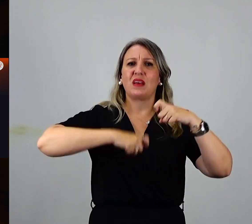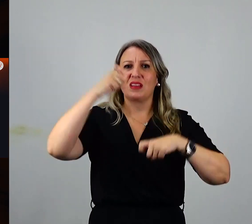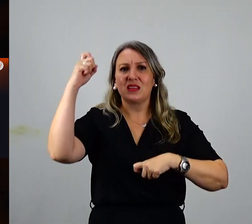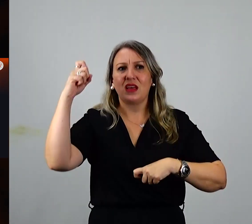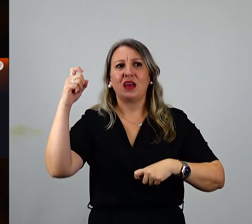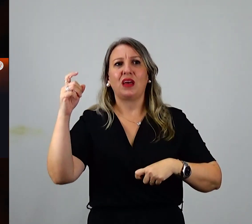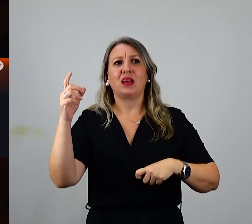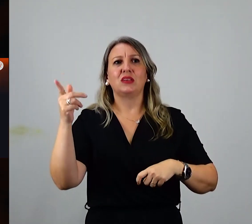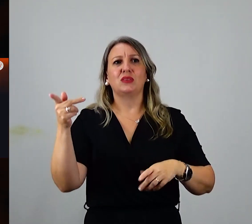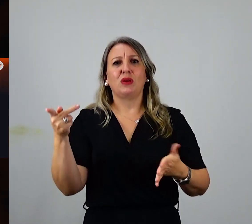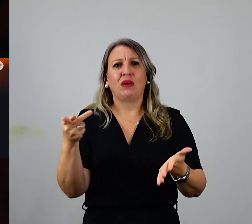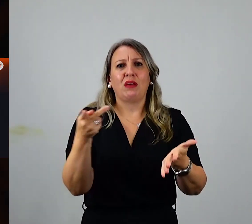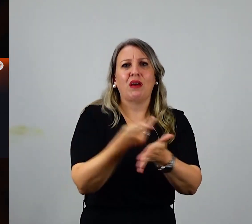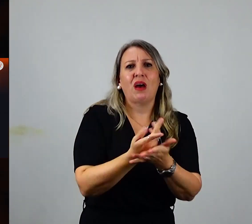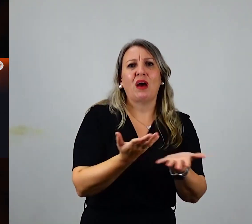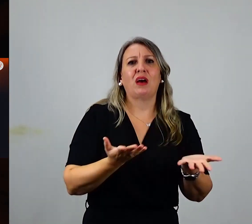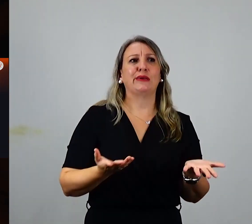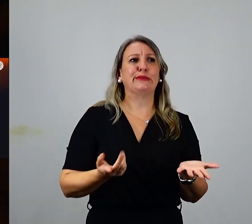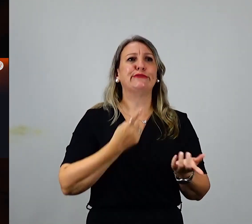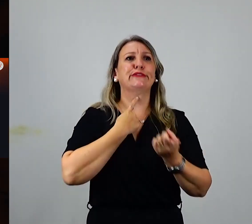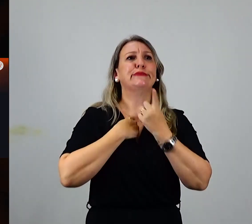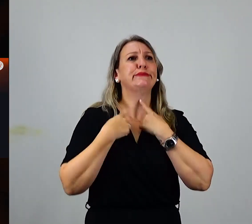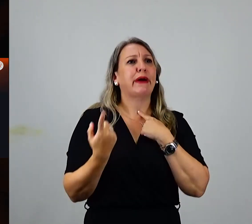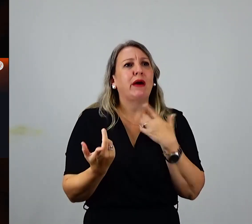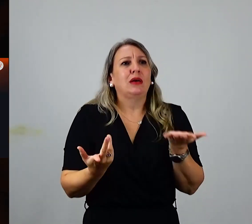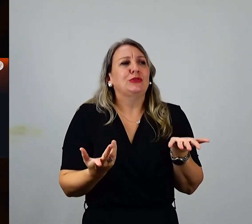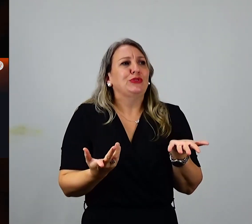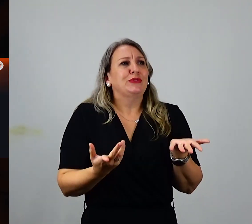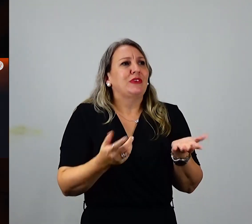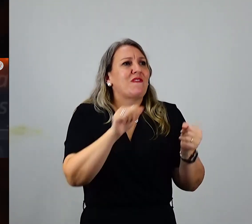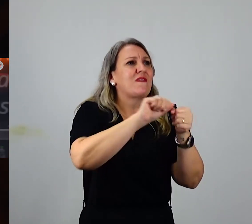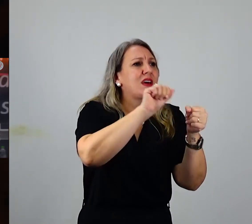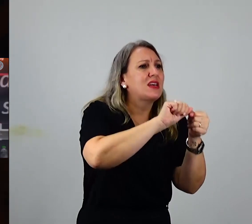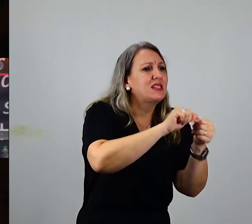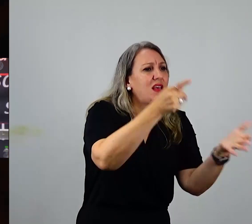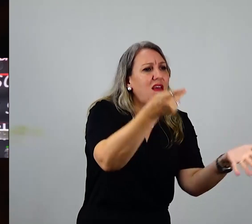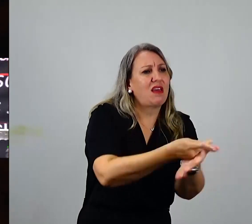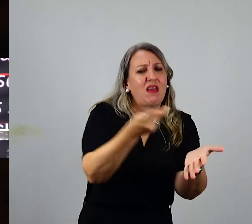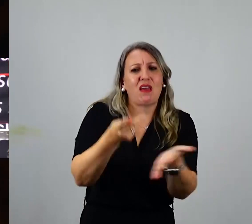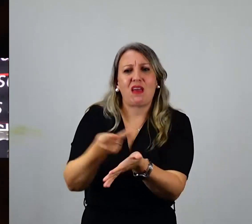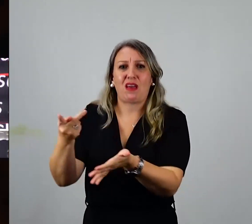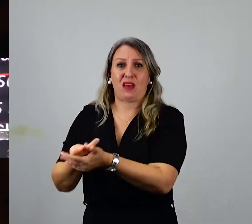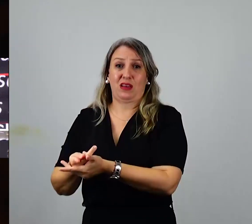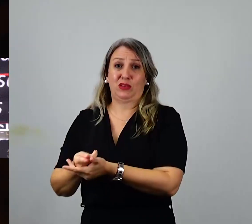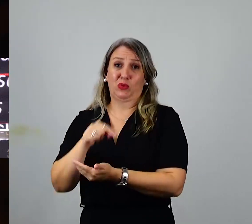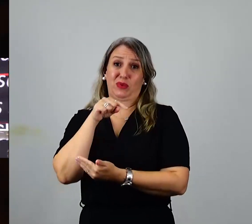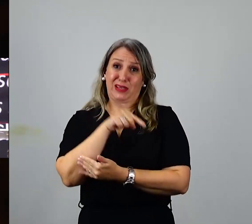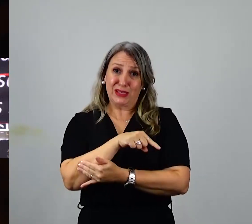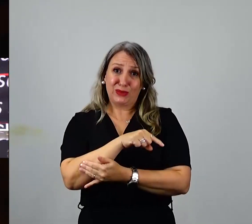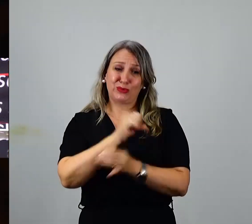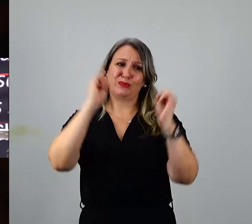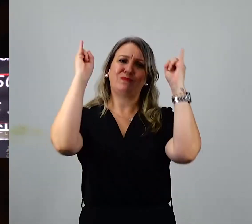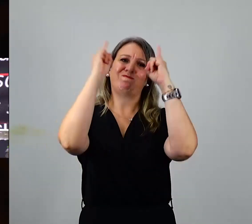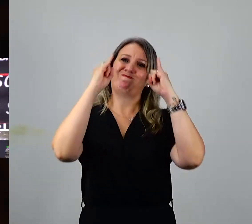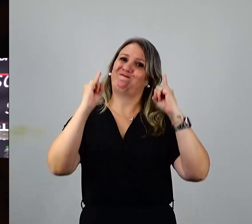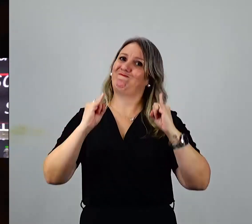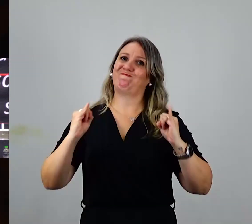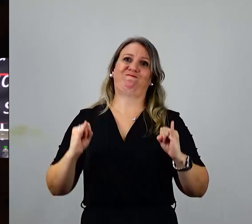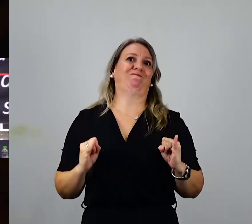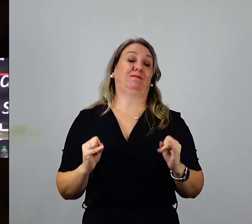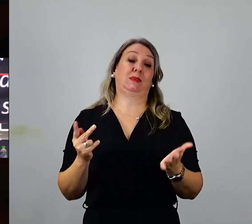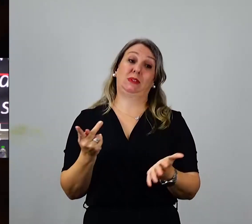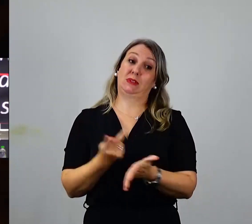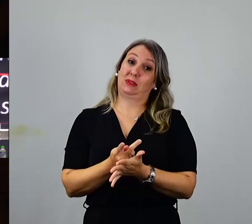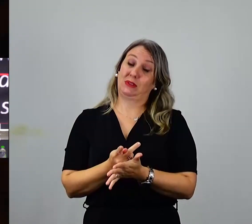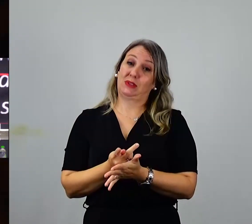coisas, querer coisas que você não tem, isso é uma idolatria. E nós falamos bastante sobre isso